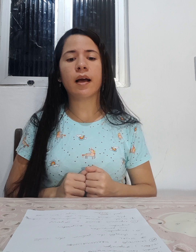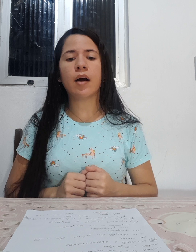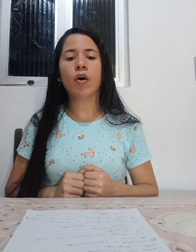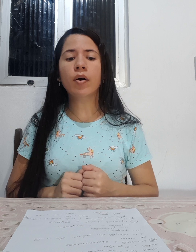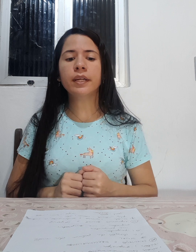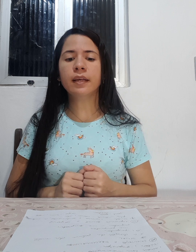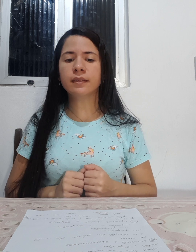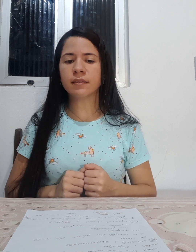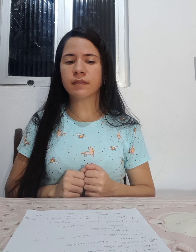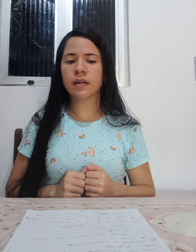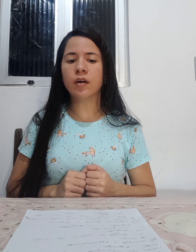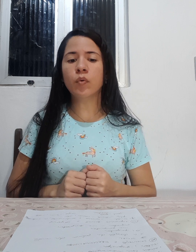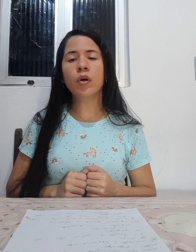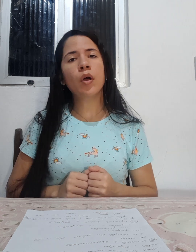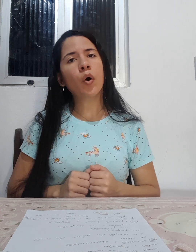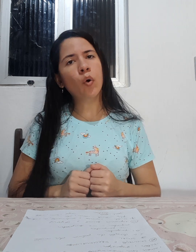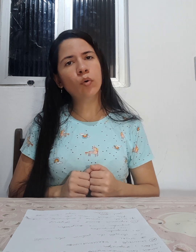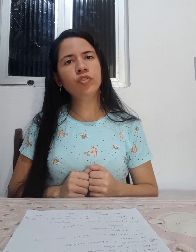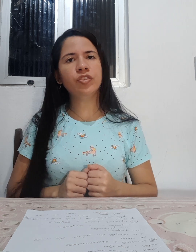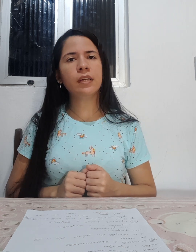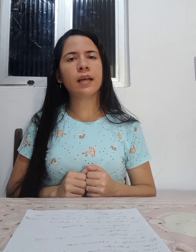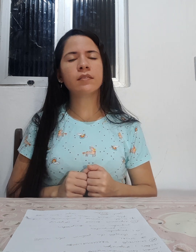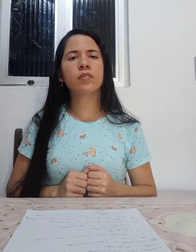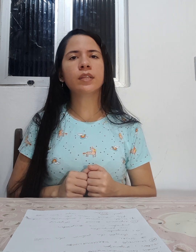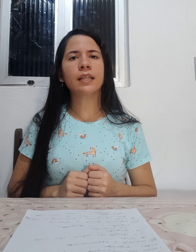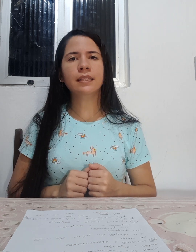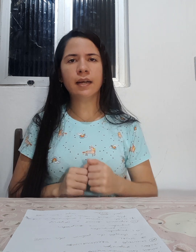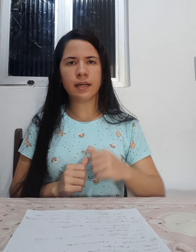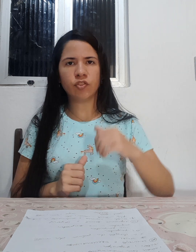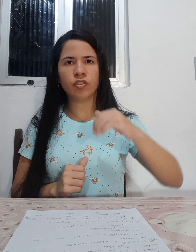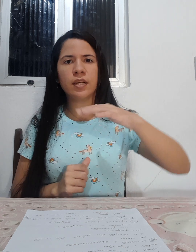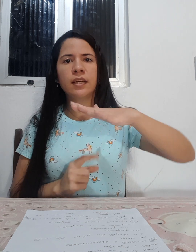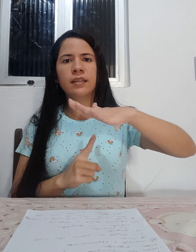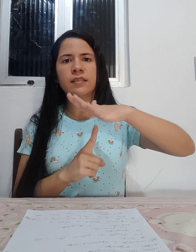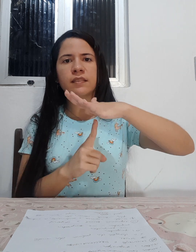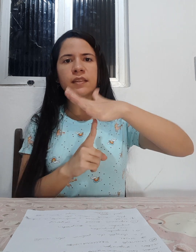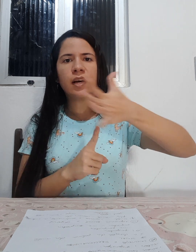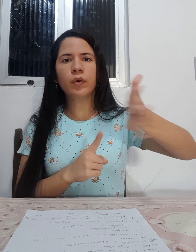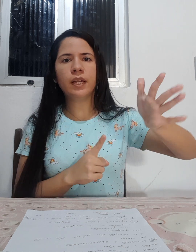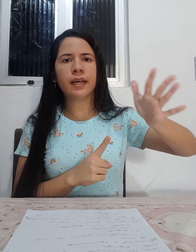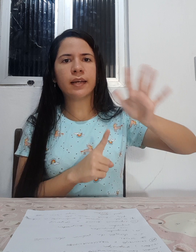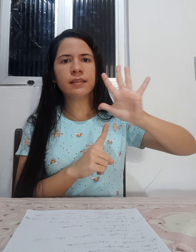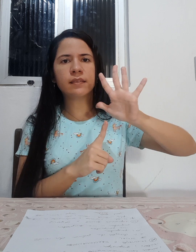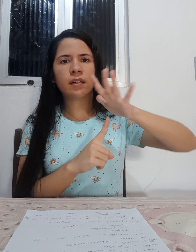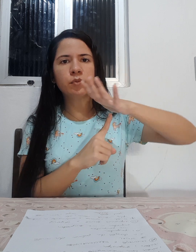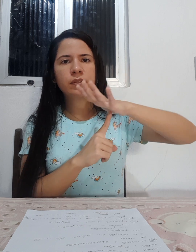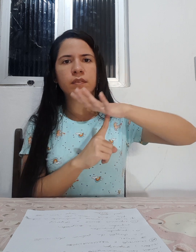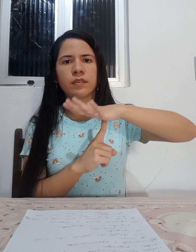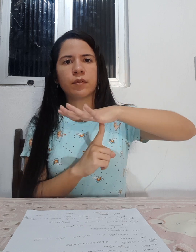a orientação ou direcionalidade. Esse sinal ele é realizado assim, ó,